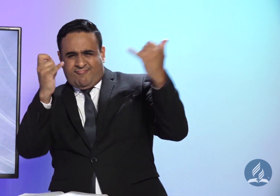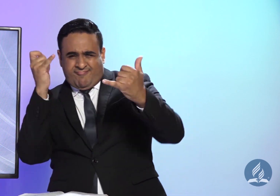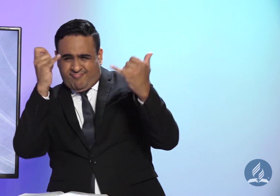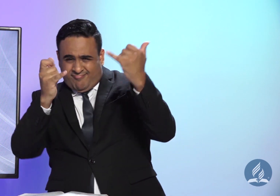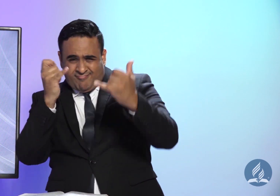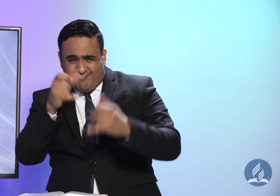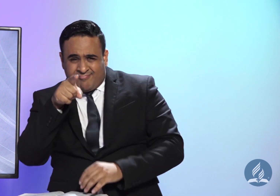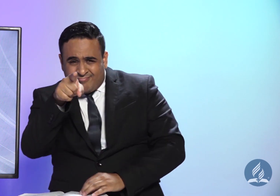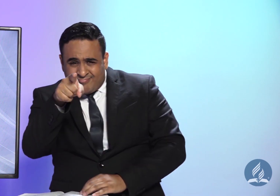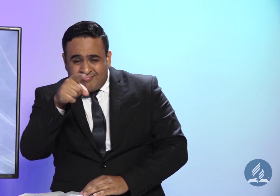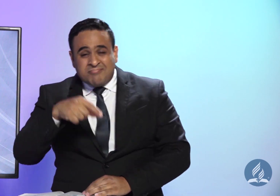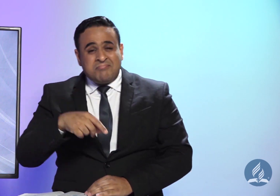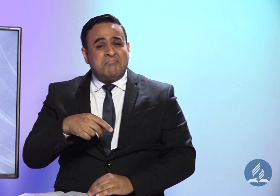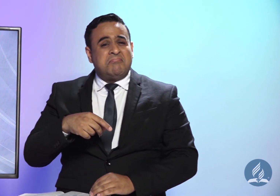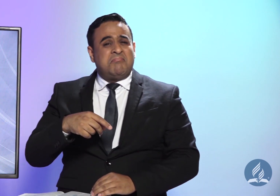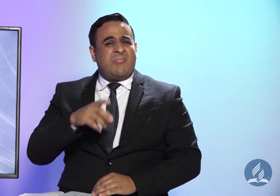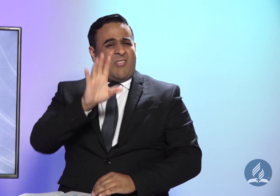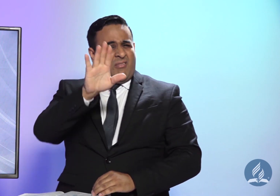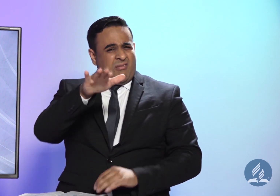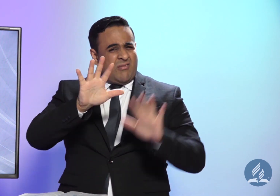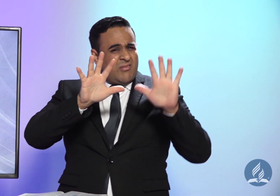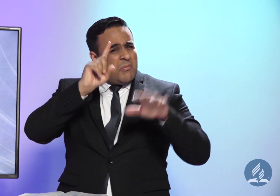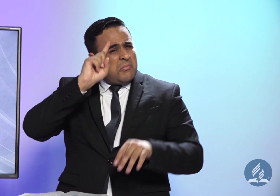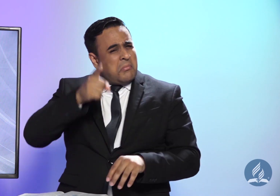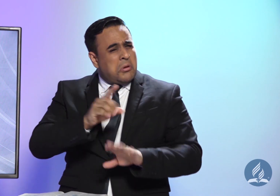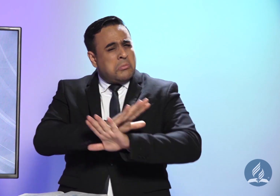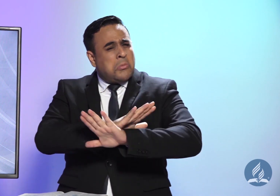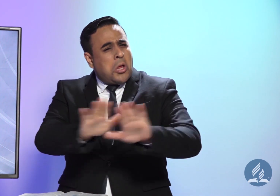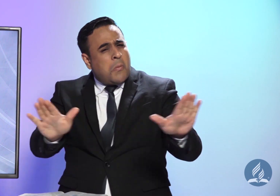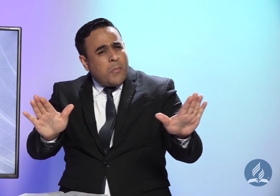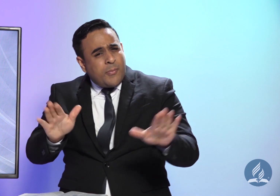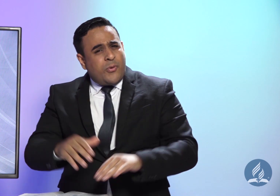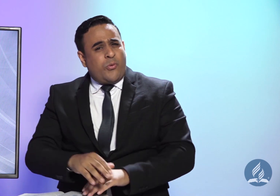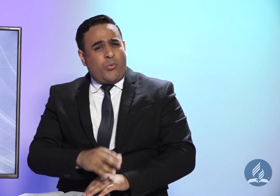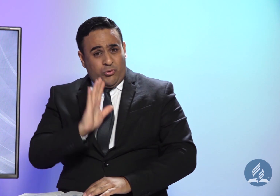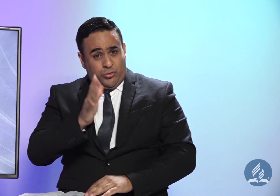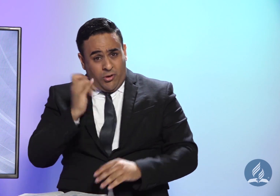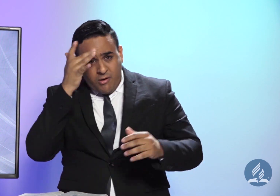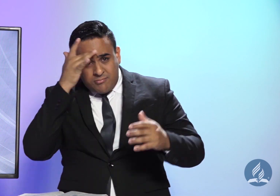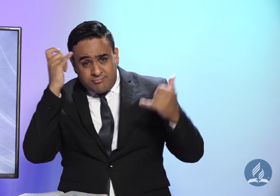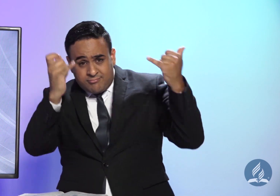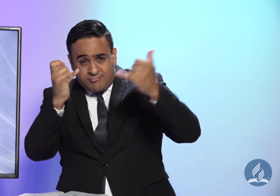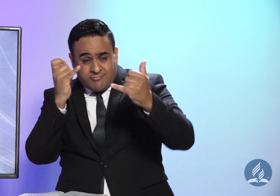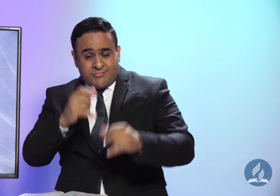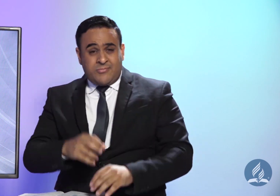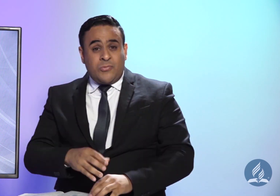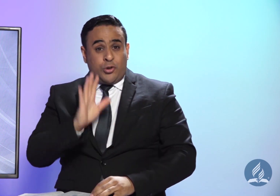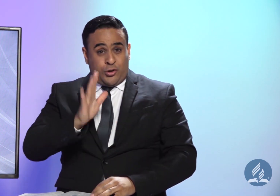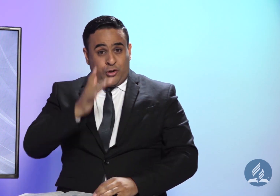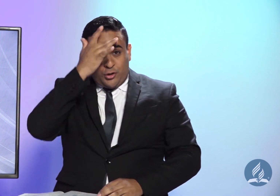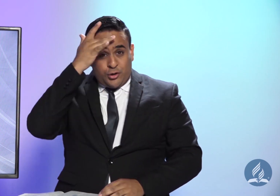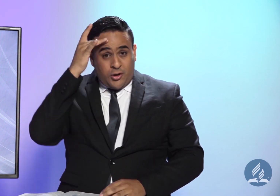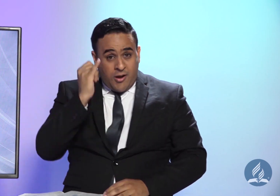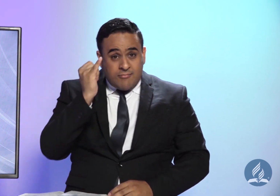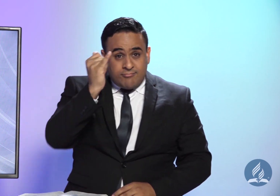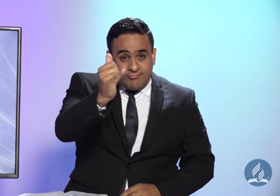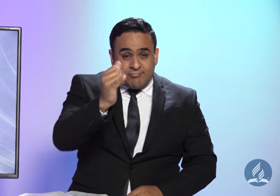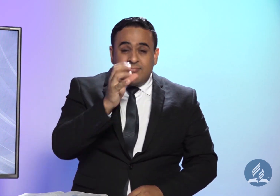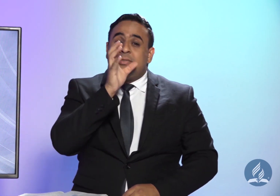muitas pessoas já disseram para você várias coisas. As pessoas já disseram para você talvez que o